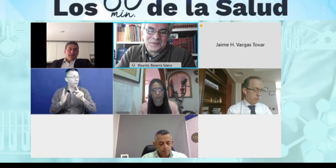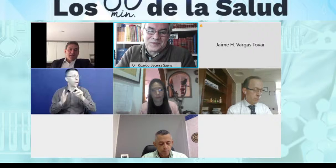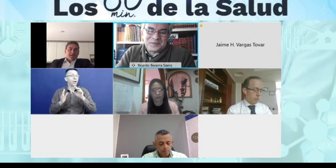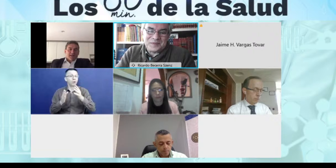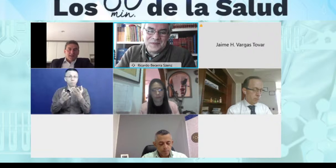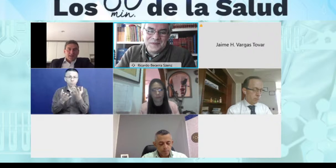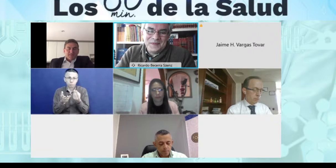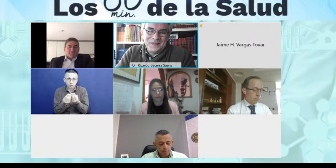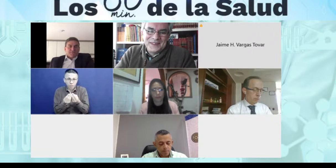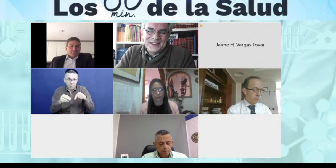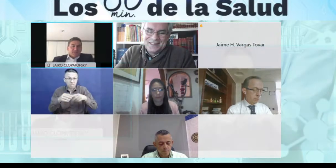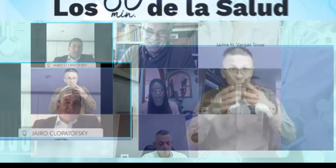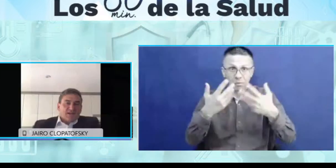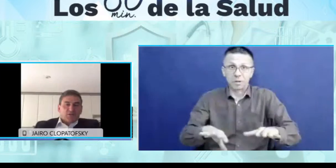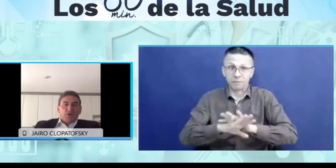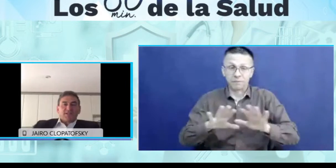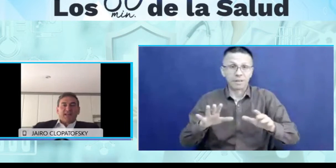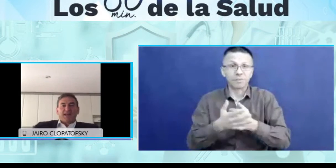Bienvenido.